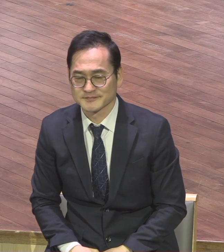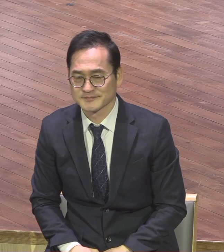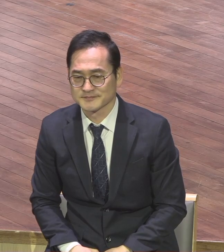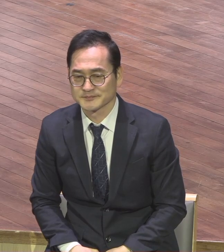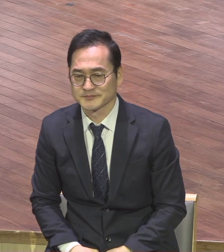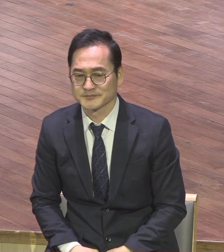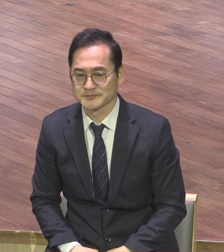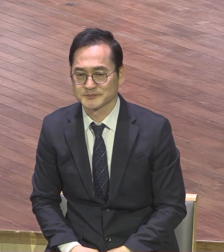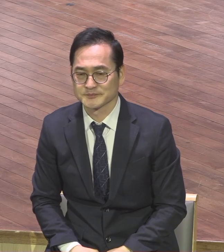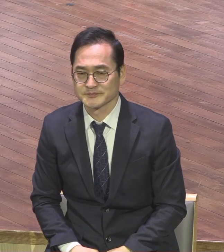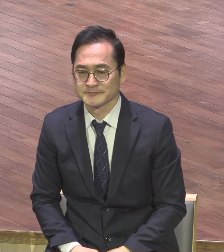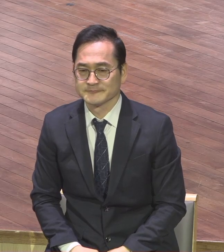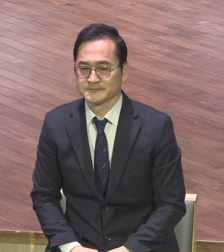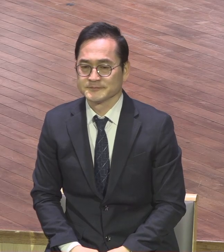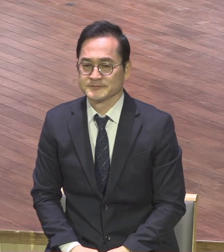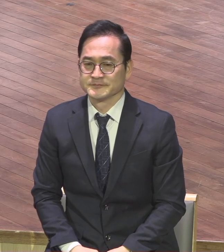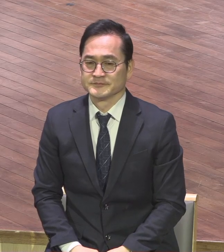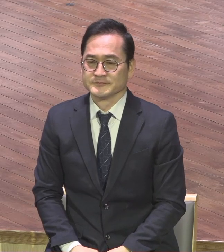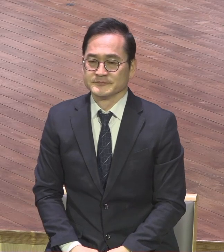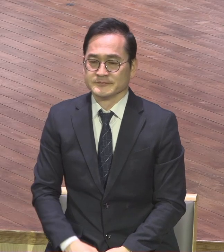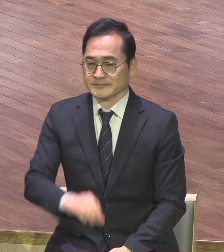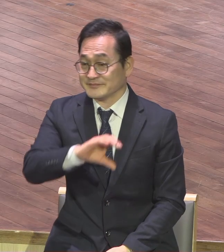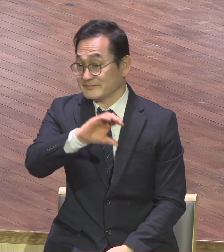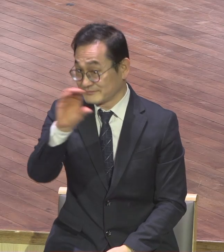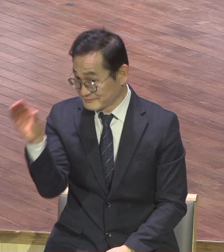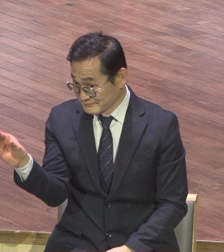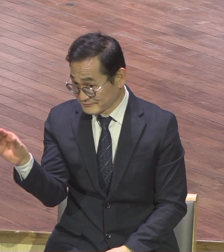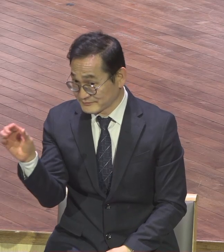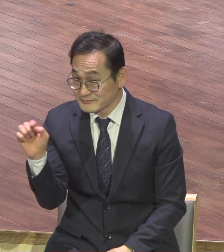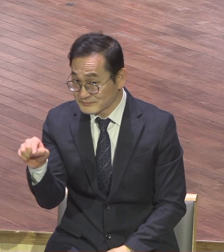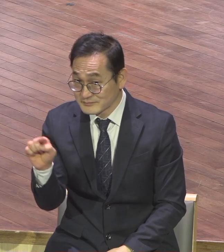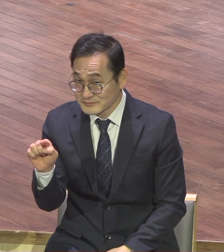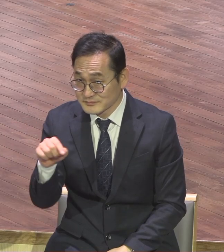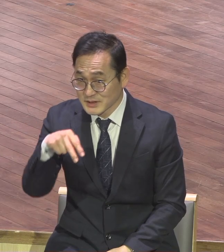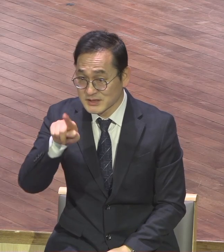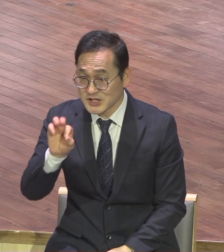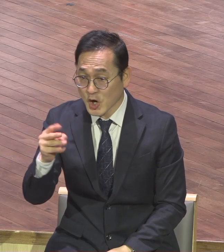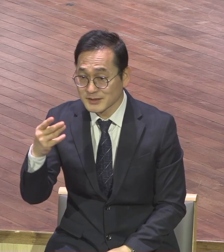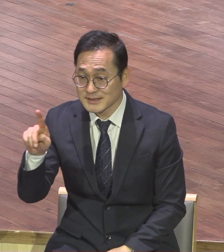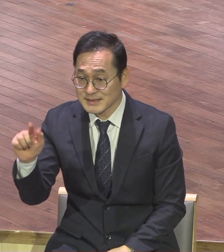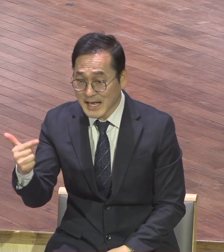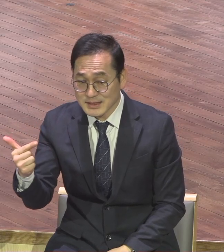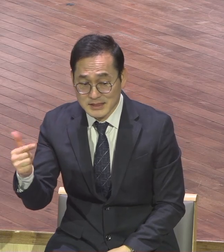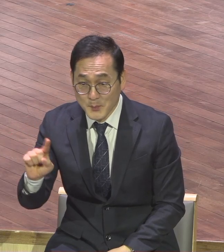영계 모든 성도들 성탄을 맞이해서 성탄이 뭐요? 성탄이